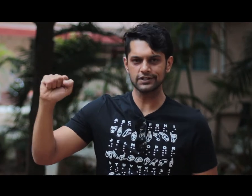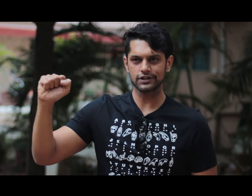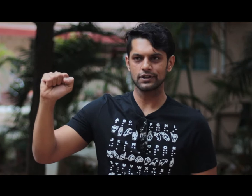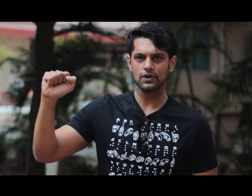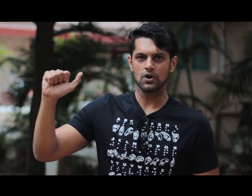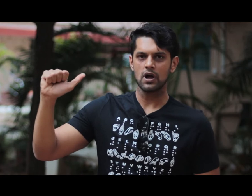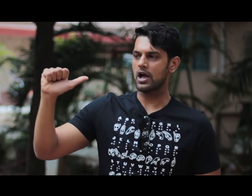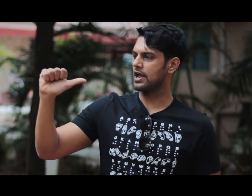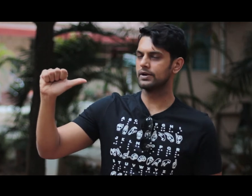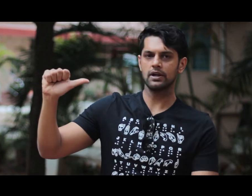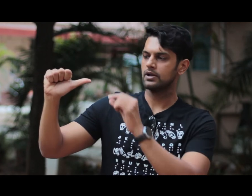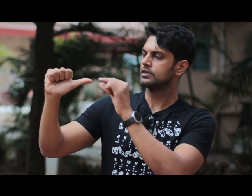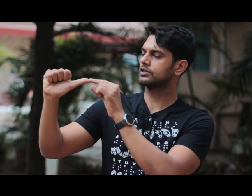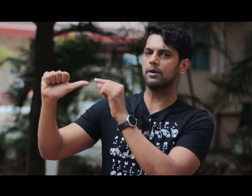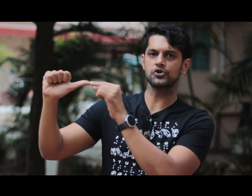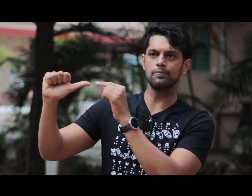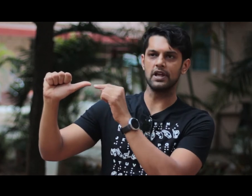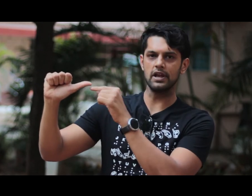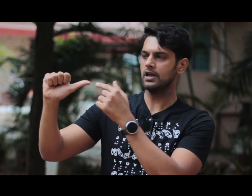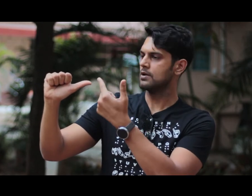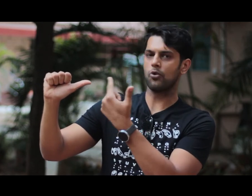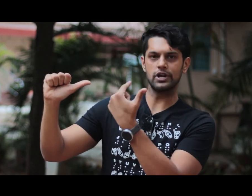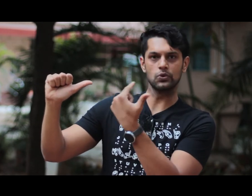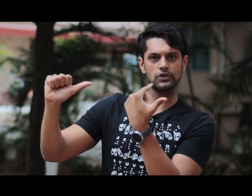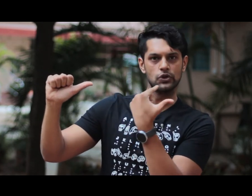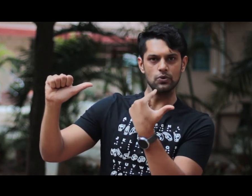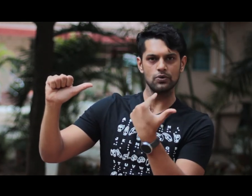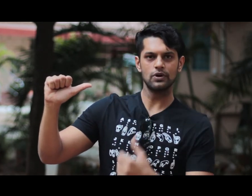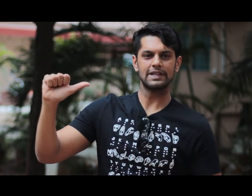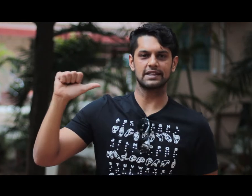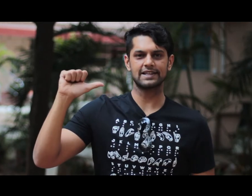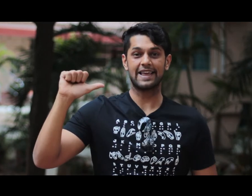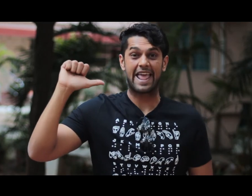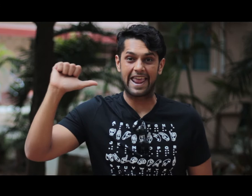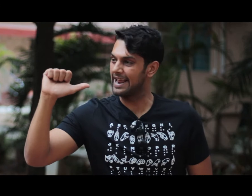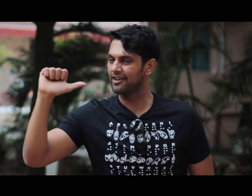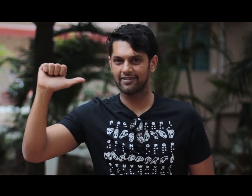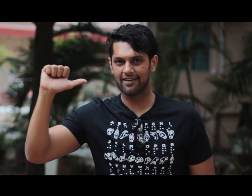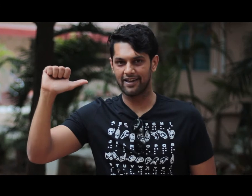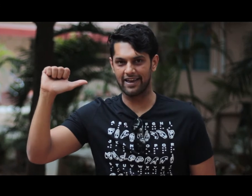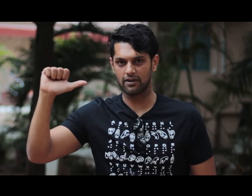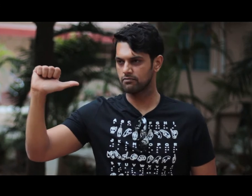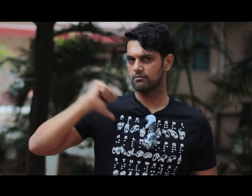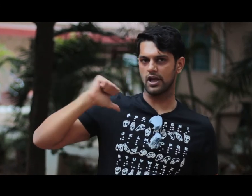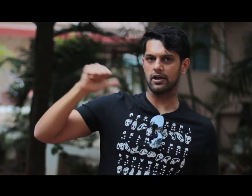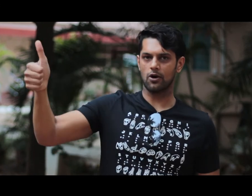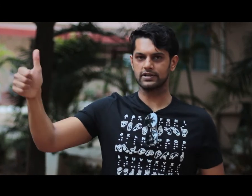ಫಿಸ್ಟ್ ಆ್ಯಂಡ್ ದ ತಂಬ್ ಶುಡ್ ಬಿ ಪಾಯಿಂಟಿಂಗ್ ಟುವರ್ಡ್ಸ್ ಯು. ದಟ್ಸ್ ಎನ್ ಎ. A, A, or a